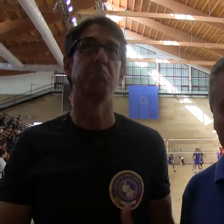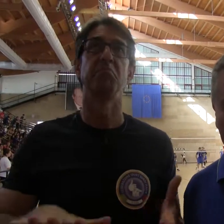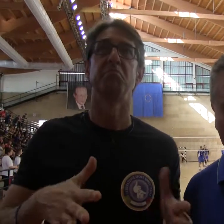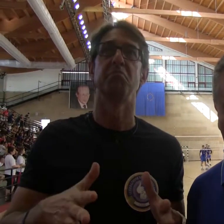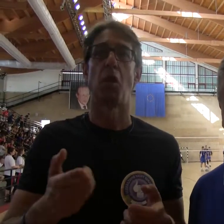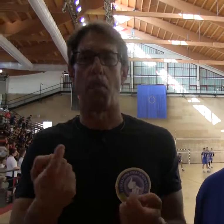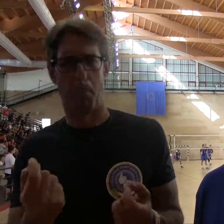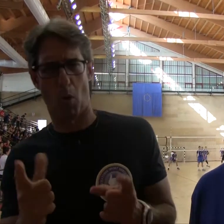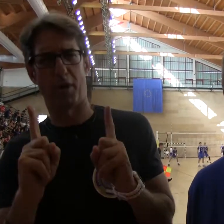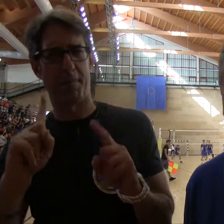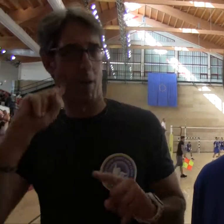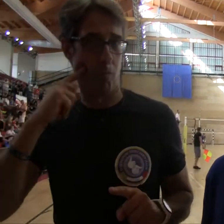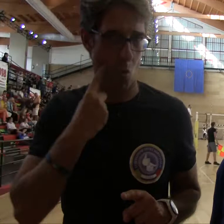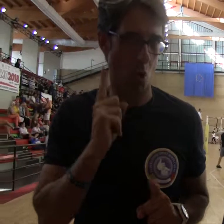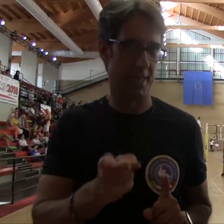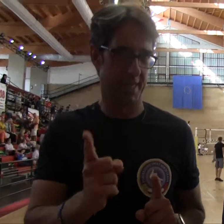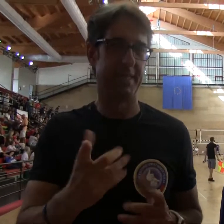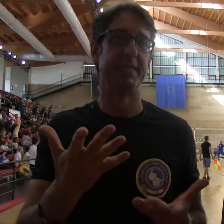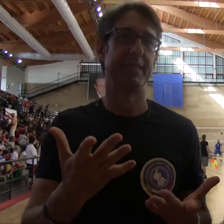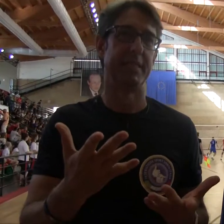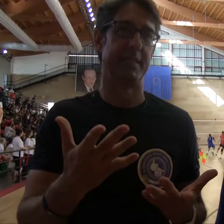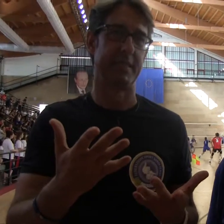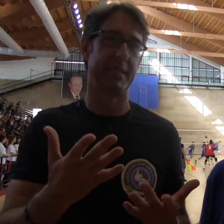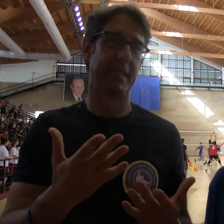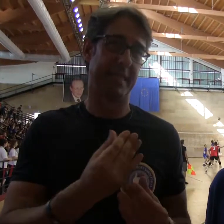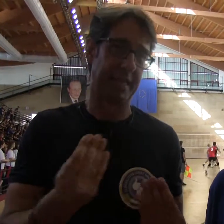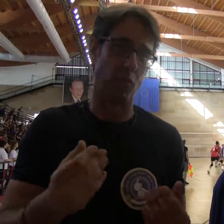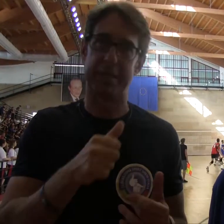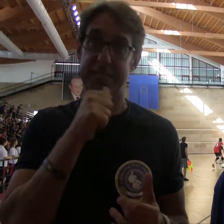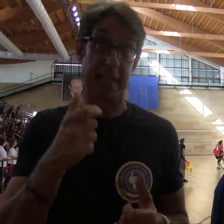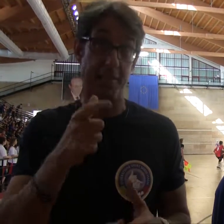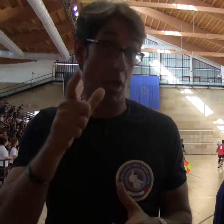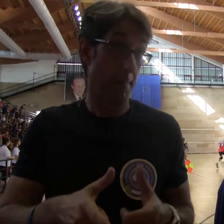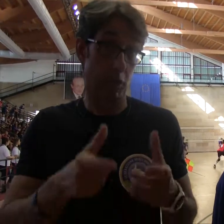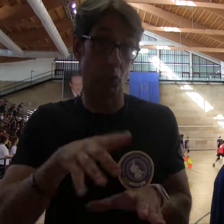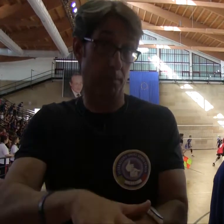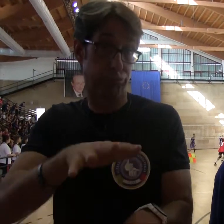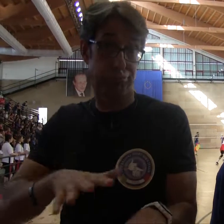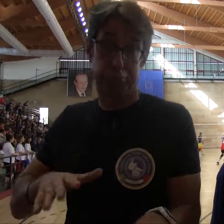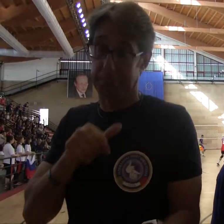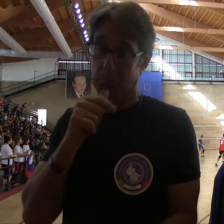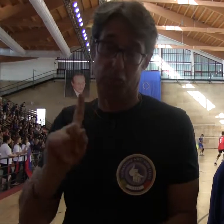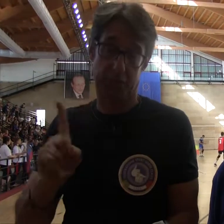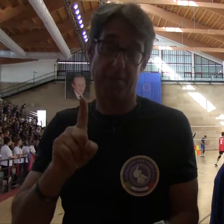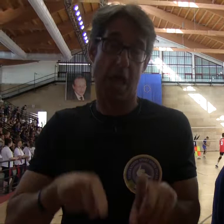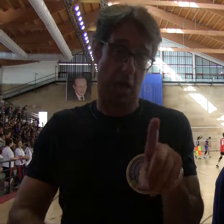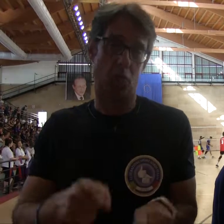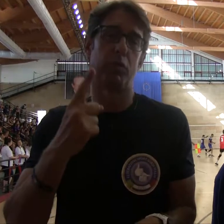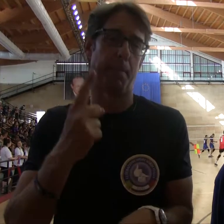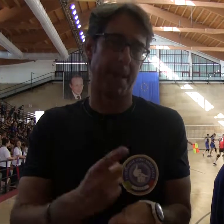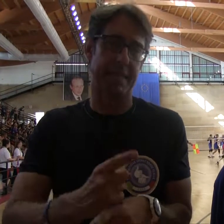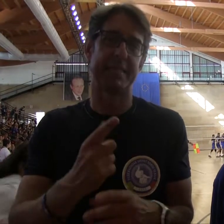Diciamo pochi ma buoni, perché molte volte non serve avere molte persone, perché si